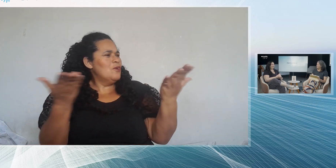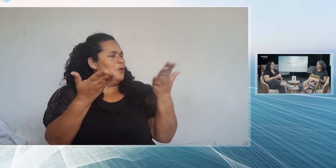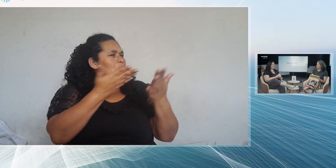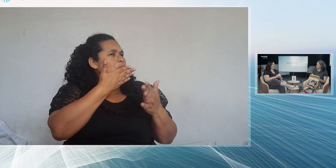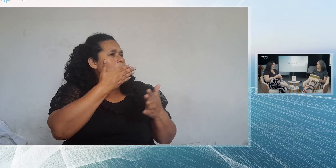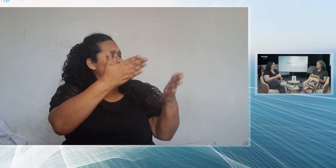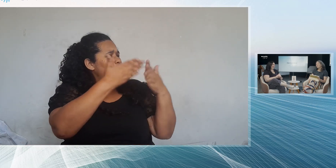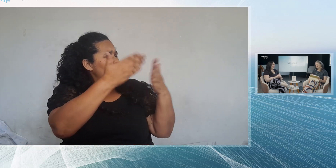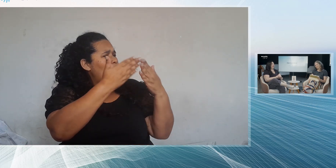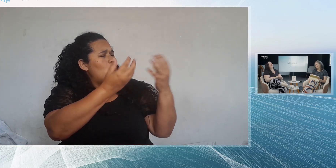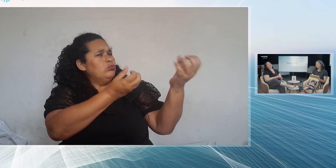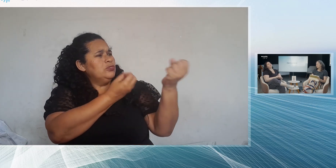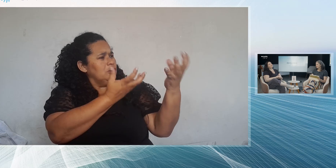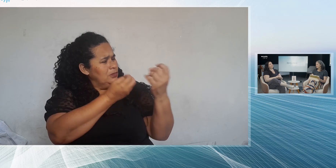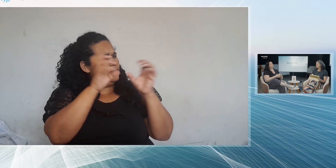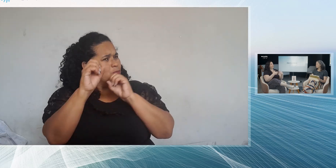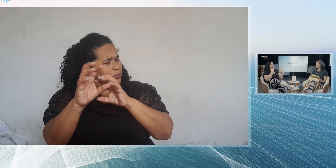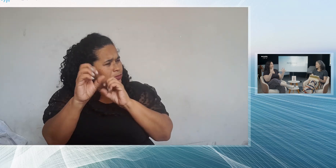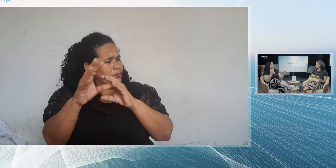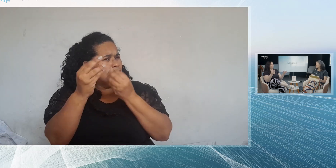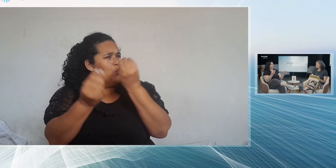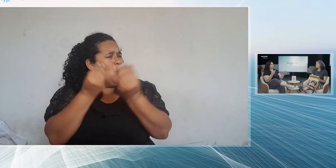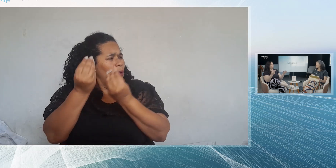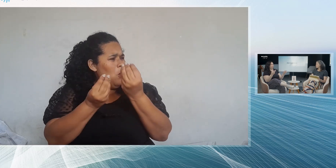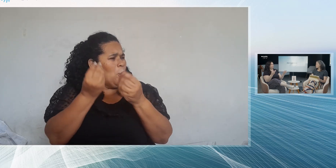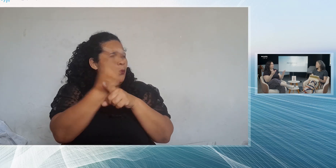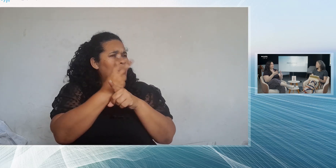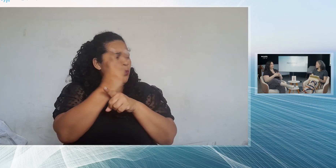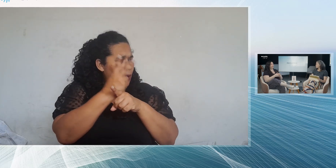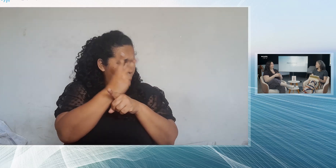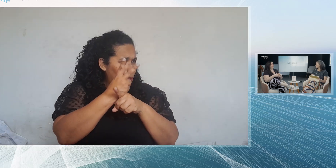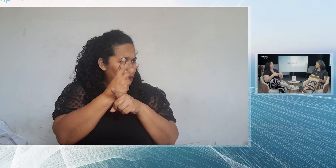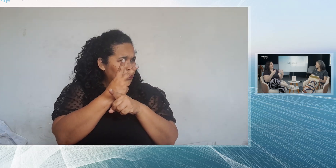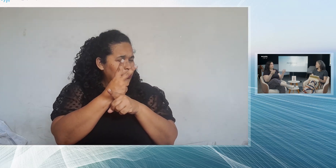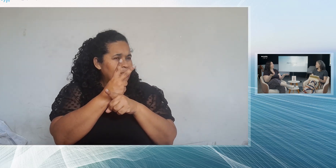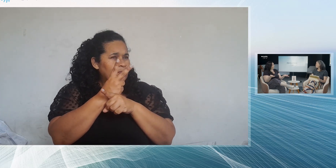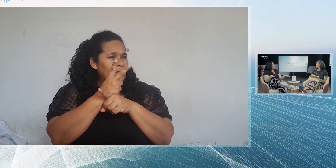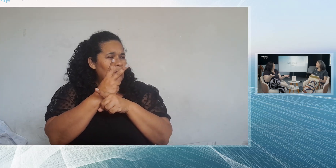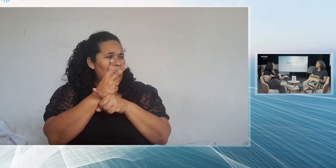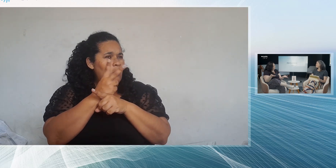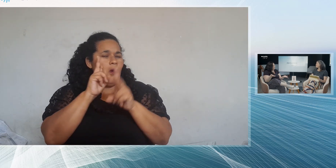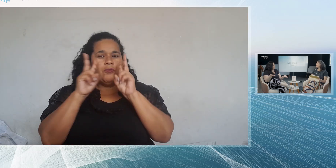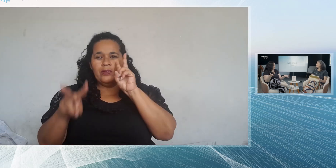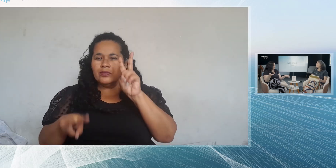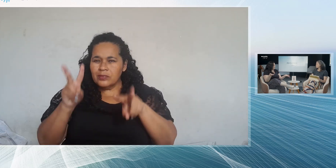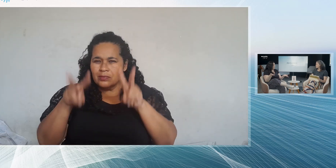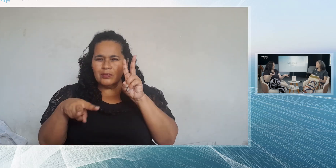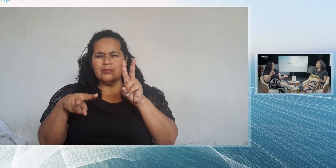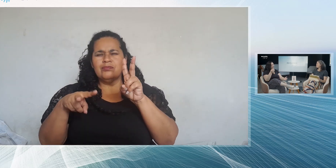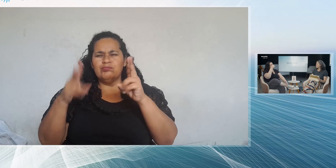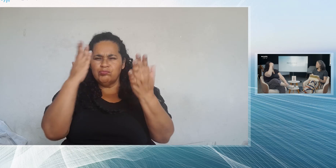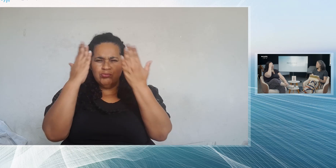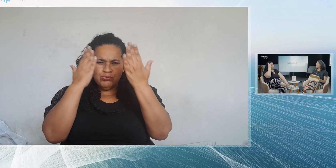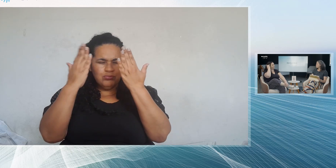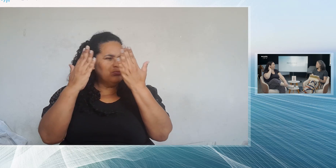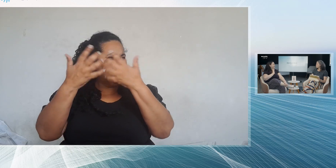assim, olha, eu acho que é. Ou se você não conhece o diagnóstico, mas você fala, olha, eu não sei o que é, mas meu filho é diferente mesmo,